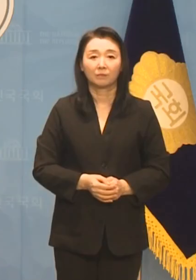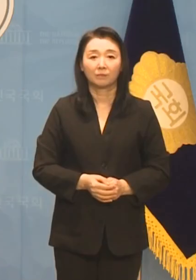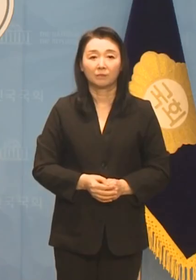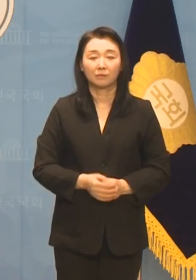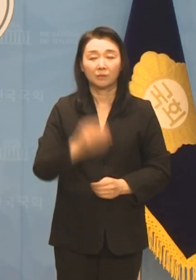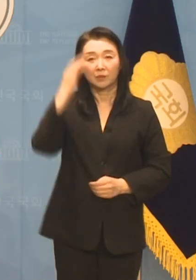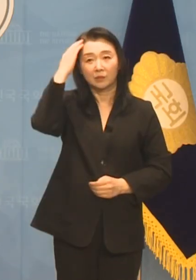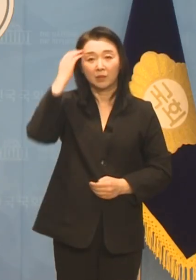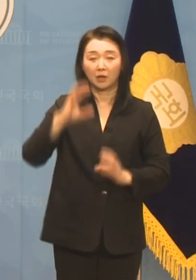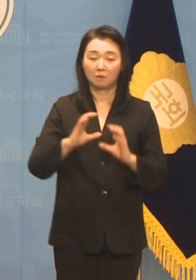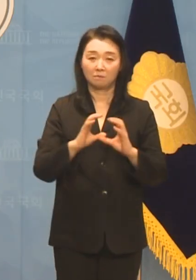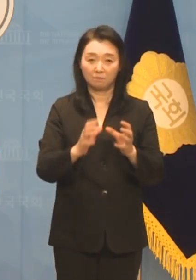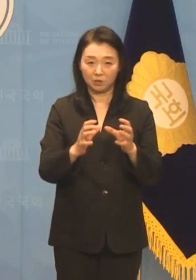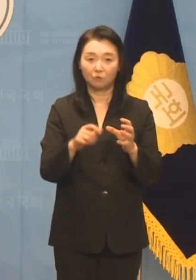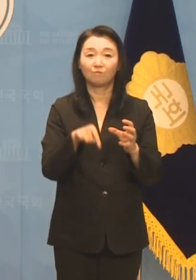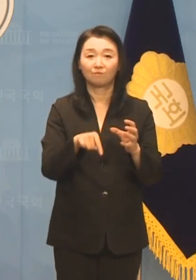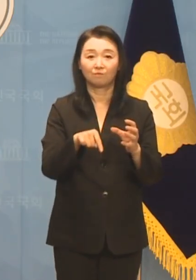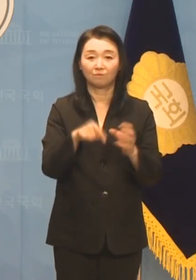대한민국의